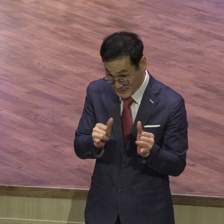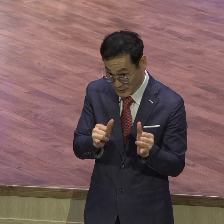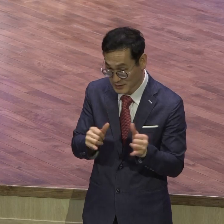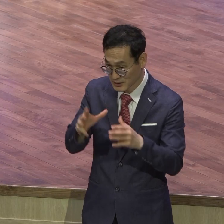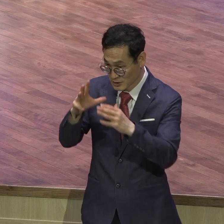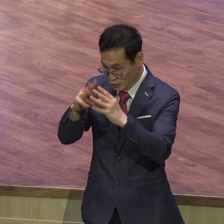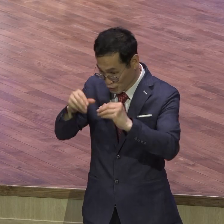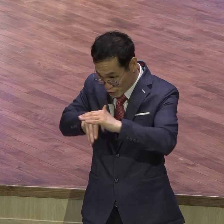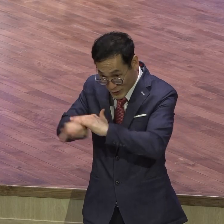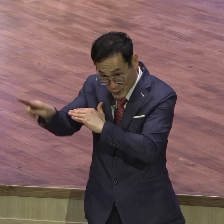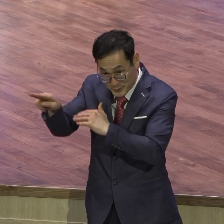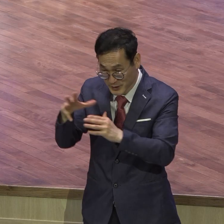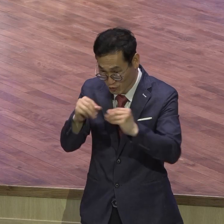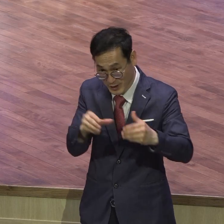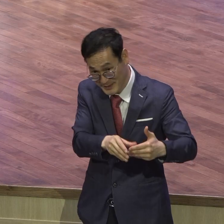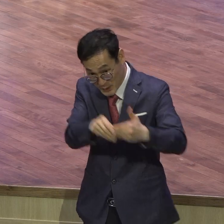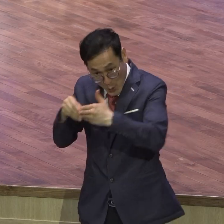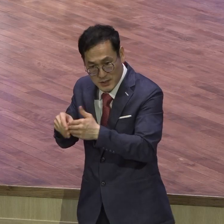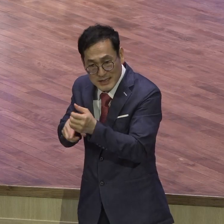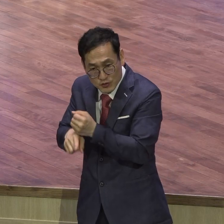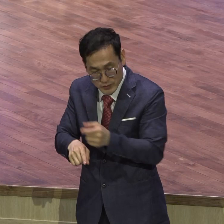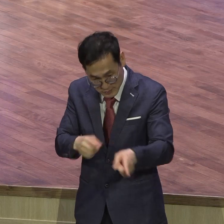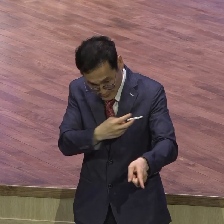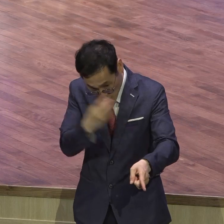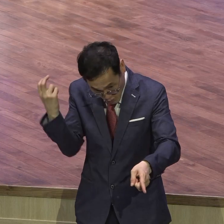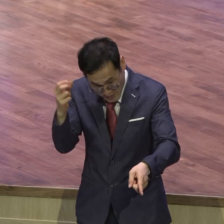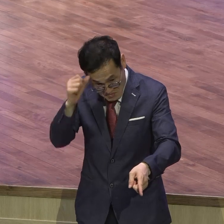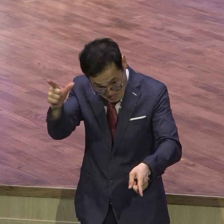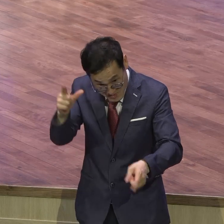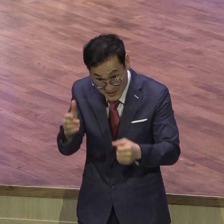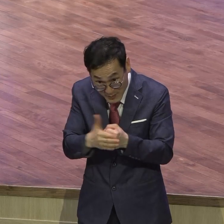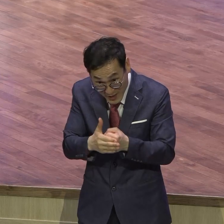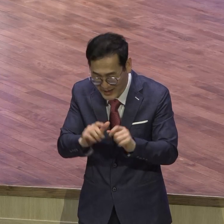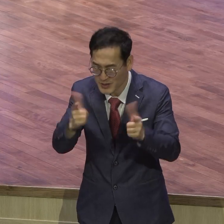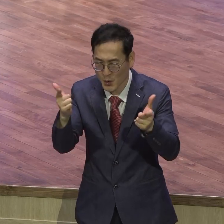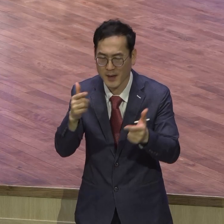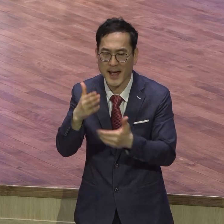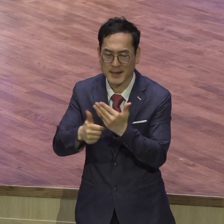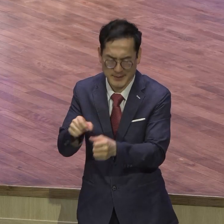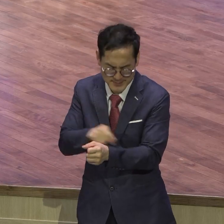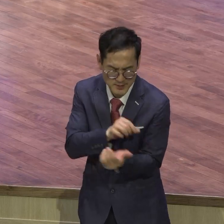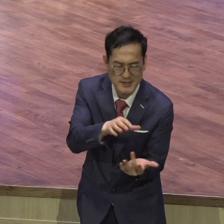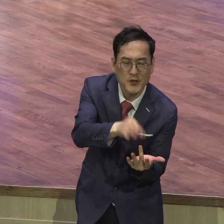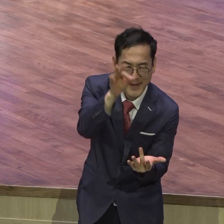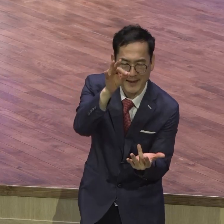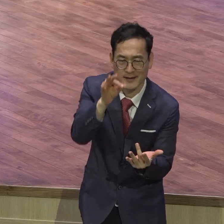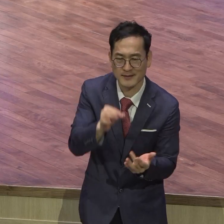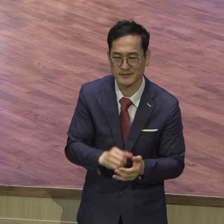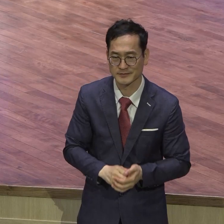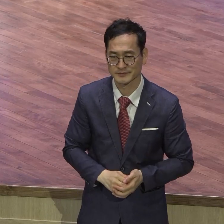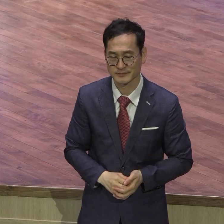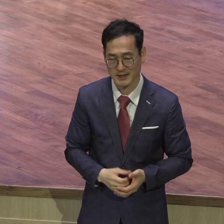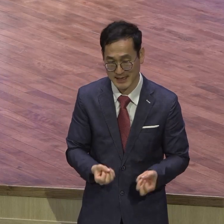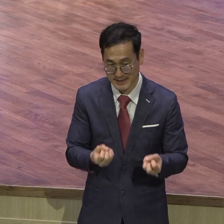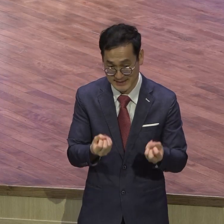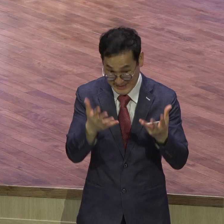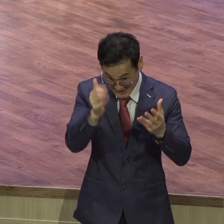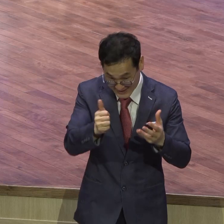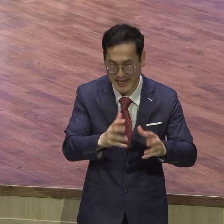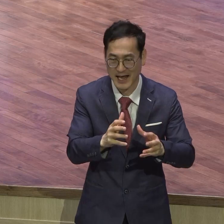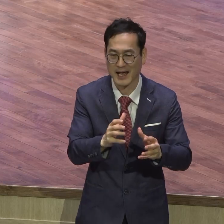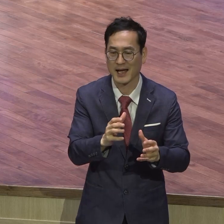이유는 그들이 잘나서 똑똑해 사네요 하나는 선택했고 이 나라를 제사장 나라로 삼아서 전세계 살리기